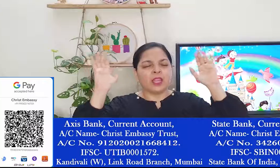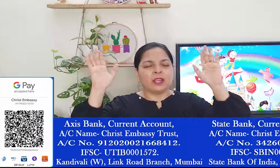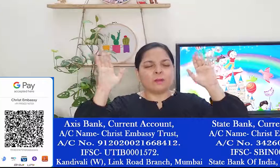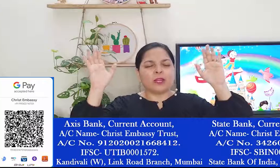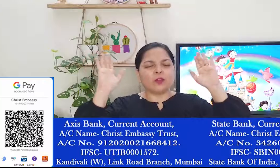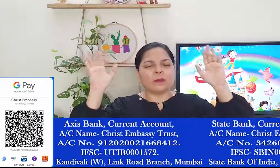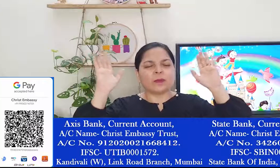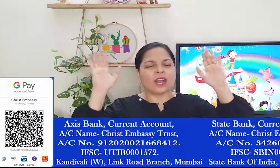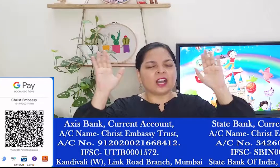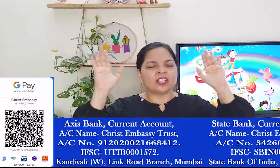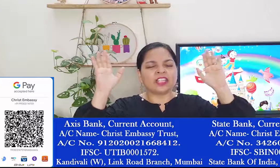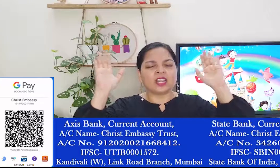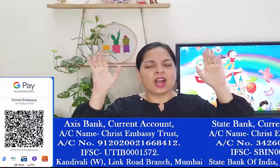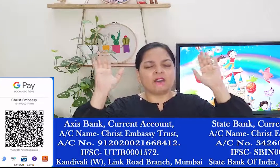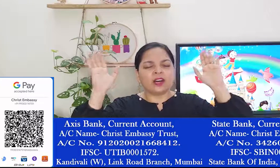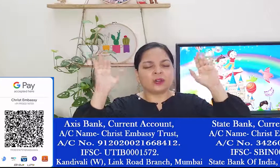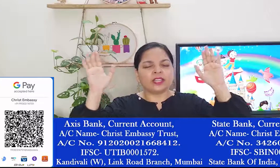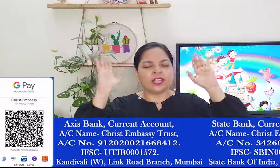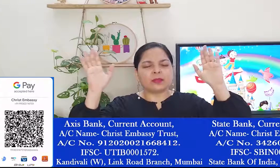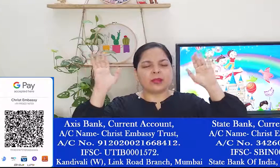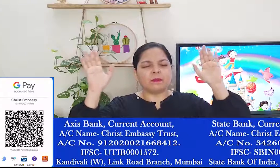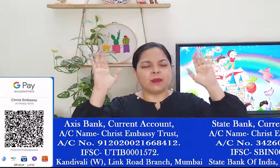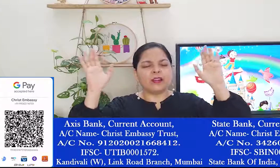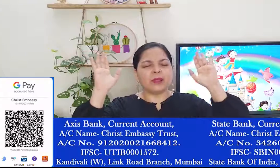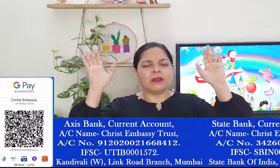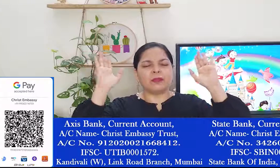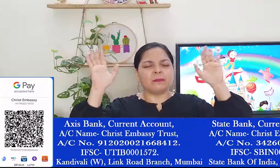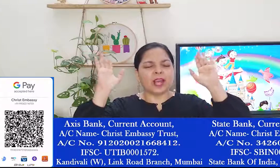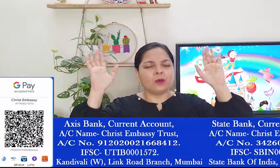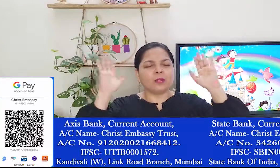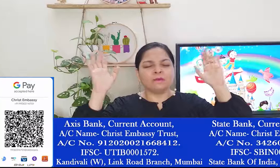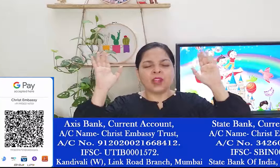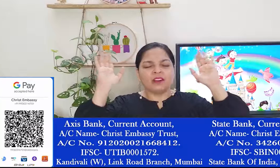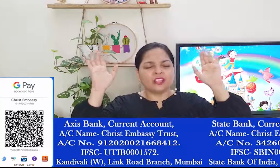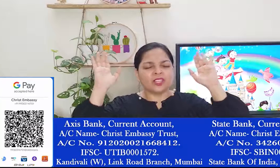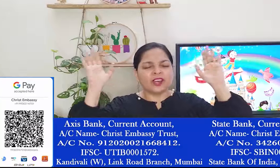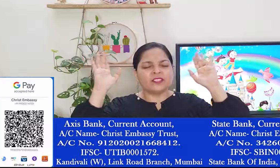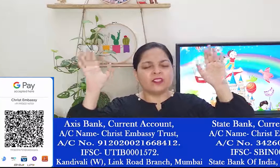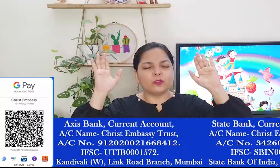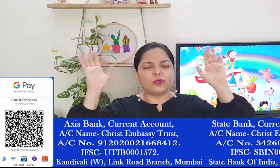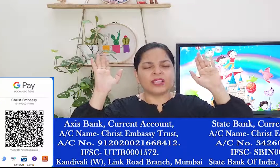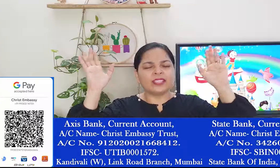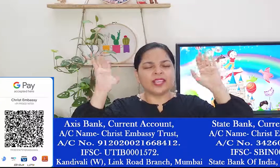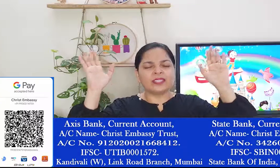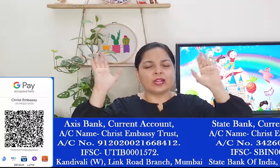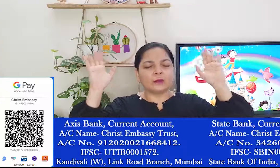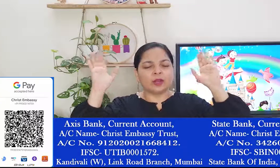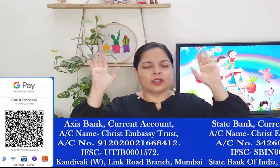দানের ওপরে প্রভু, আপনার আশিসকে বলছি। আর এরা বেড়ে যাচ্ছে প্রভু, মাল্টিপ্লাই হচ্ছে, আর তোমার রাজ্যের প্রতিটা